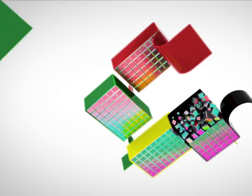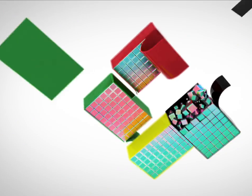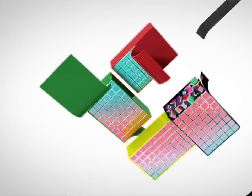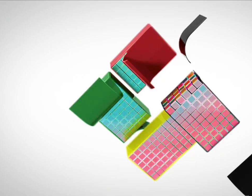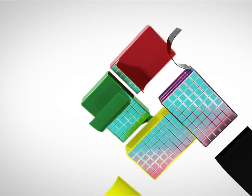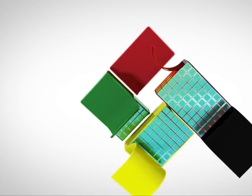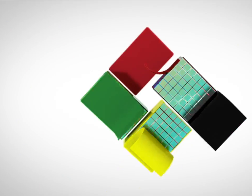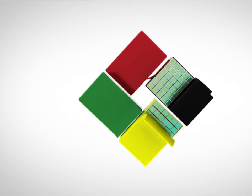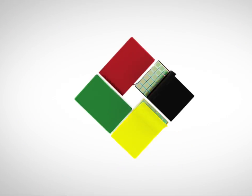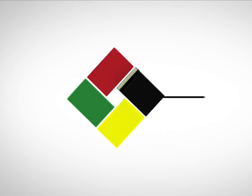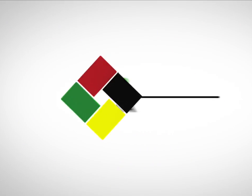Música